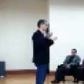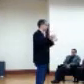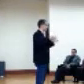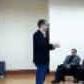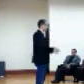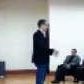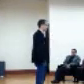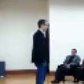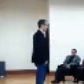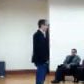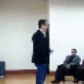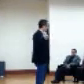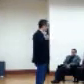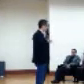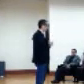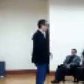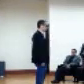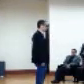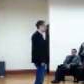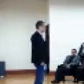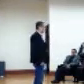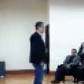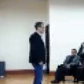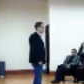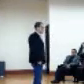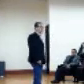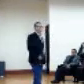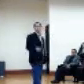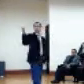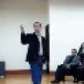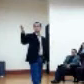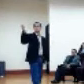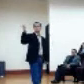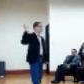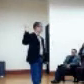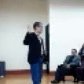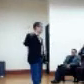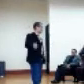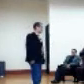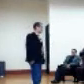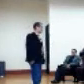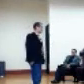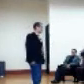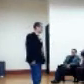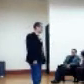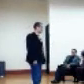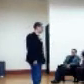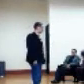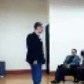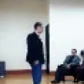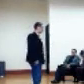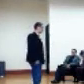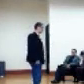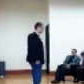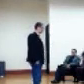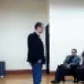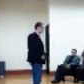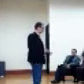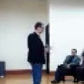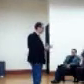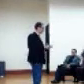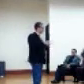2016-1, entonces guión 1 se refiere al primer semestre, son códigos que utiliza Mario Ramírez y que nos ayudan a cortar los nombres ahí en